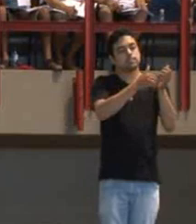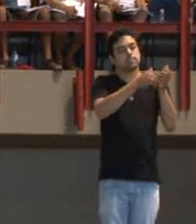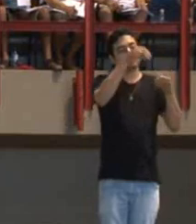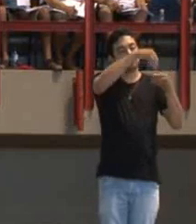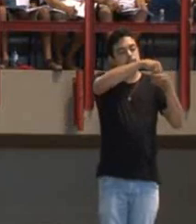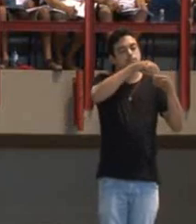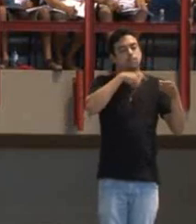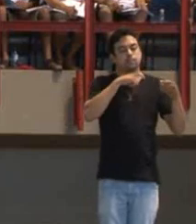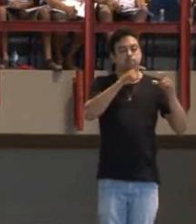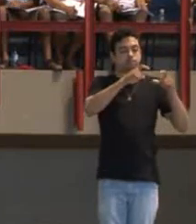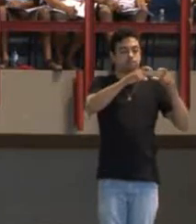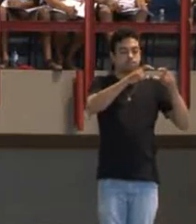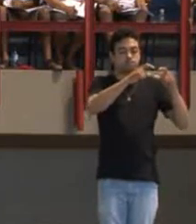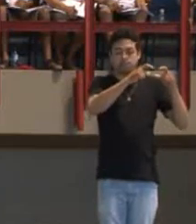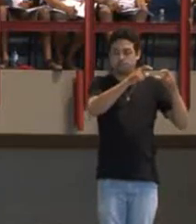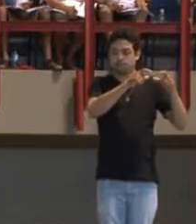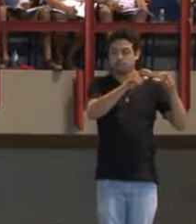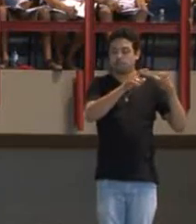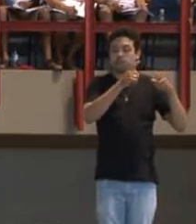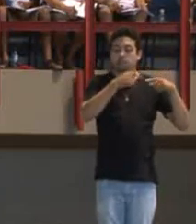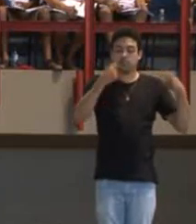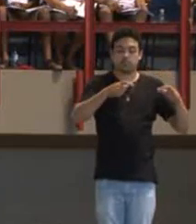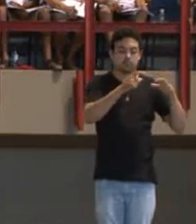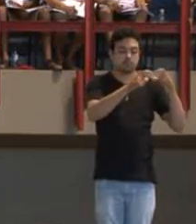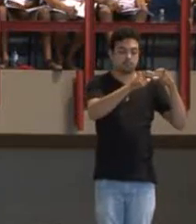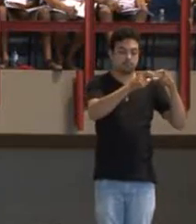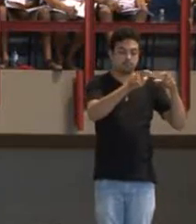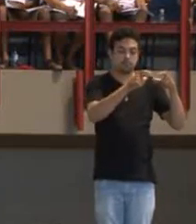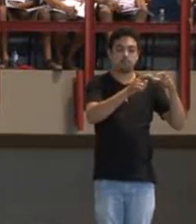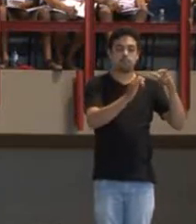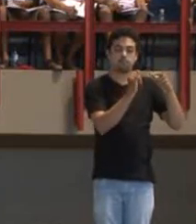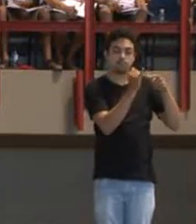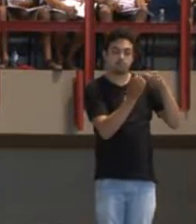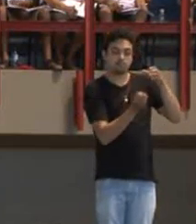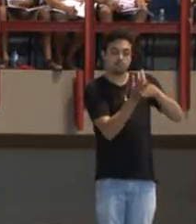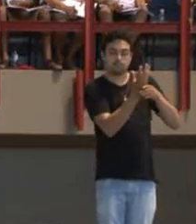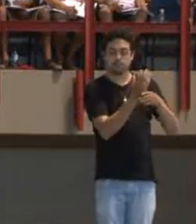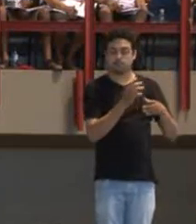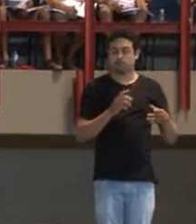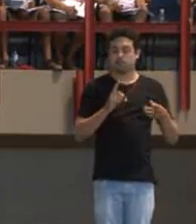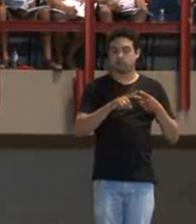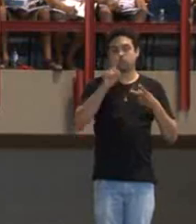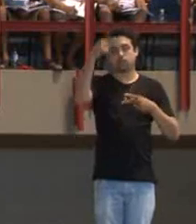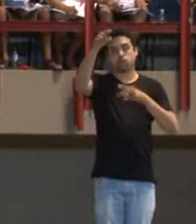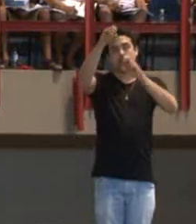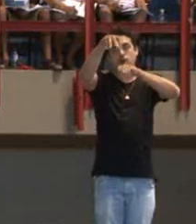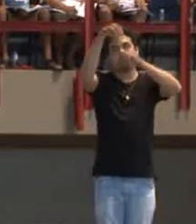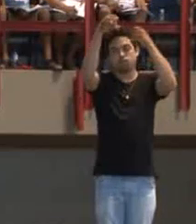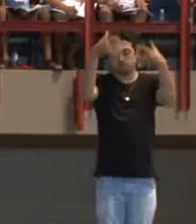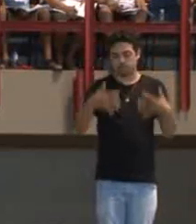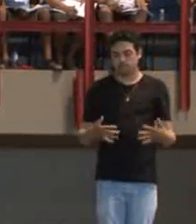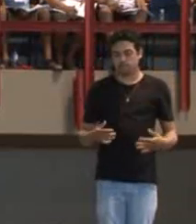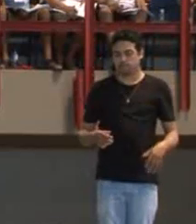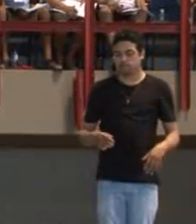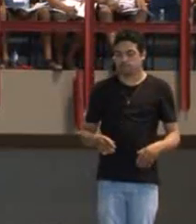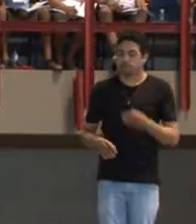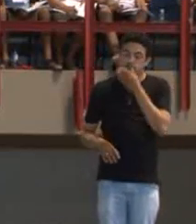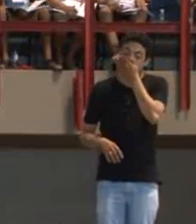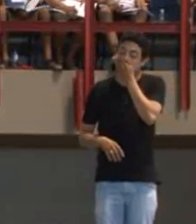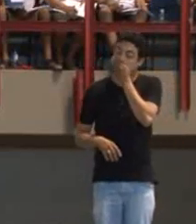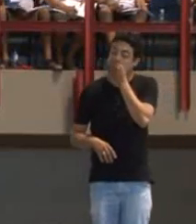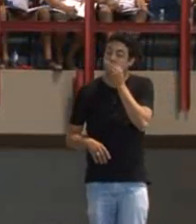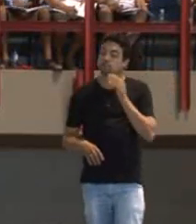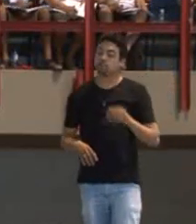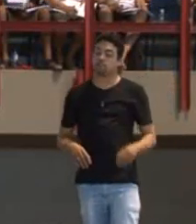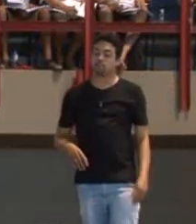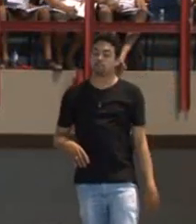dela? Dentro tem um ímã. Você precisa dos ímãs para gerar energia elétrica. Nós ainda vamos ter uma aula só para falar sobre isso. Tem